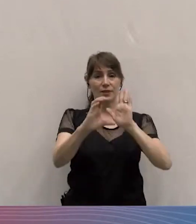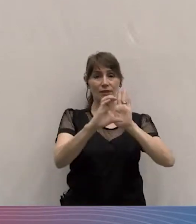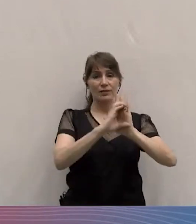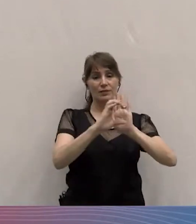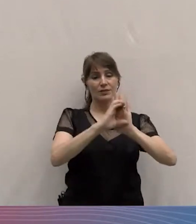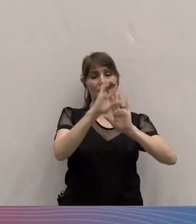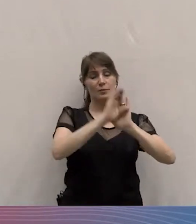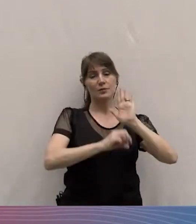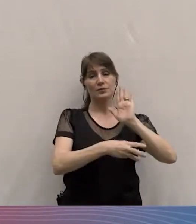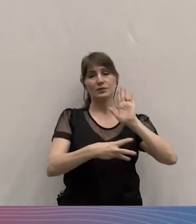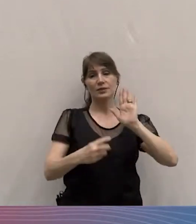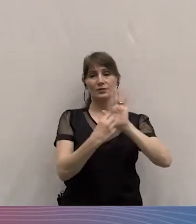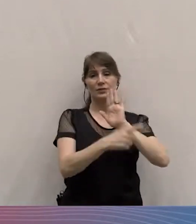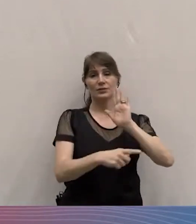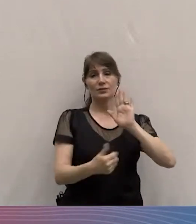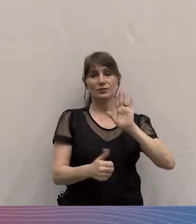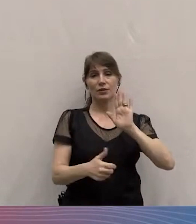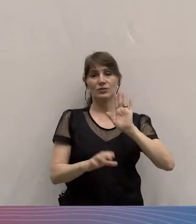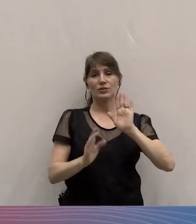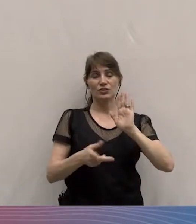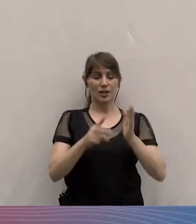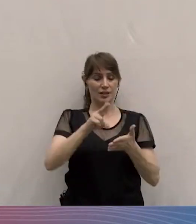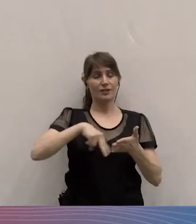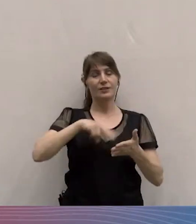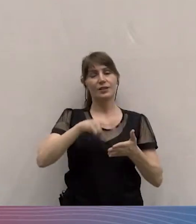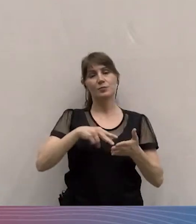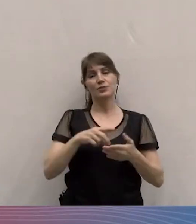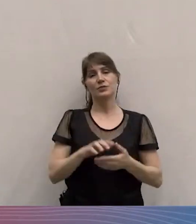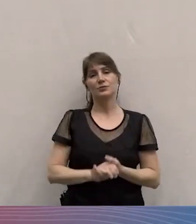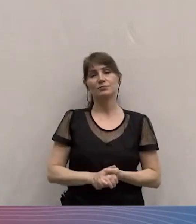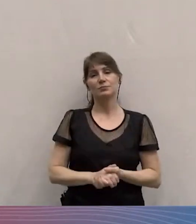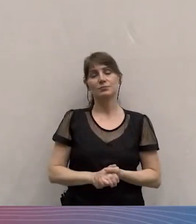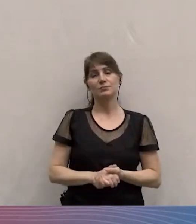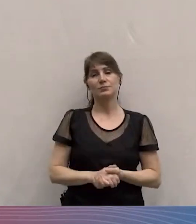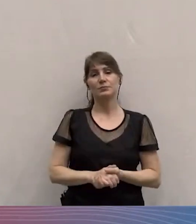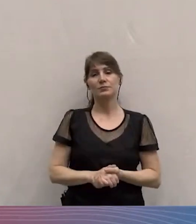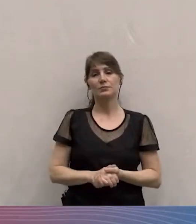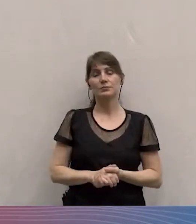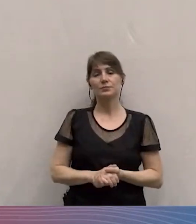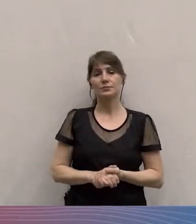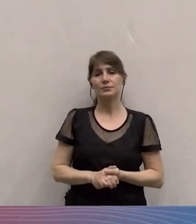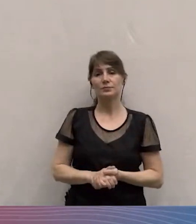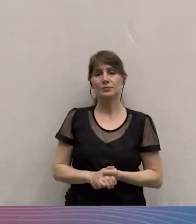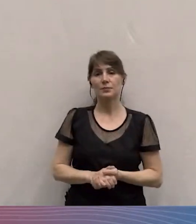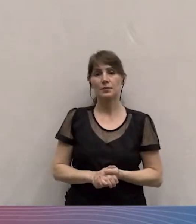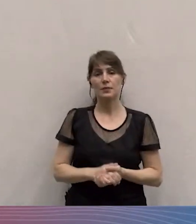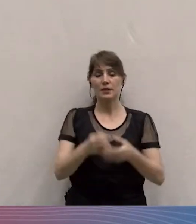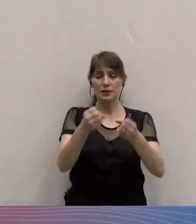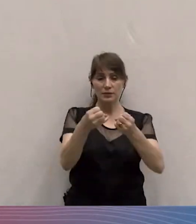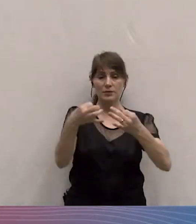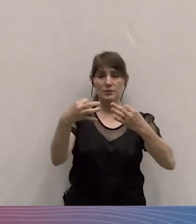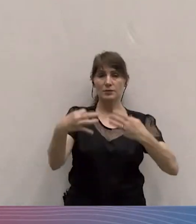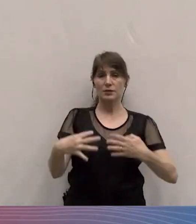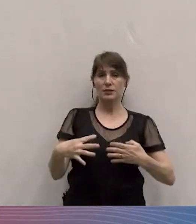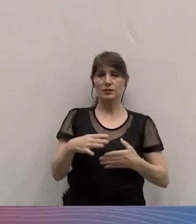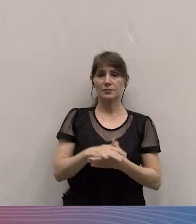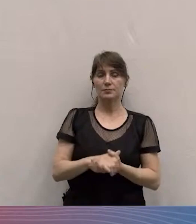Colossenses 3:11, nós já lemos isso, mas vamos ler de novo. Colossenses 3:11, que diz: